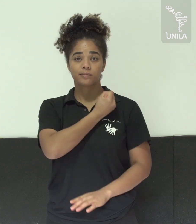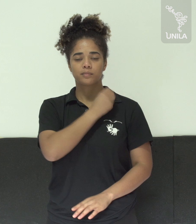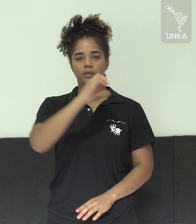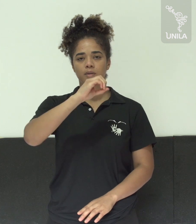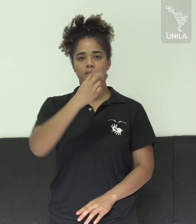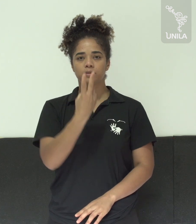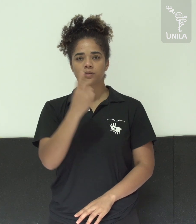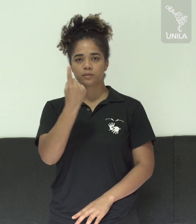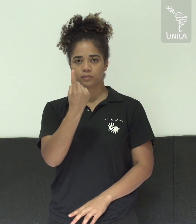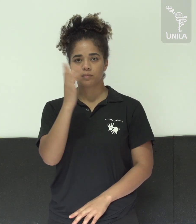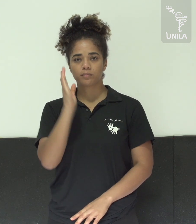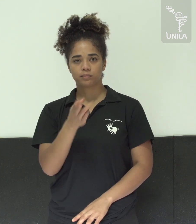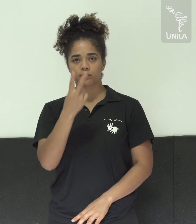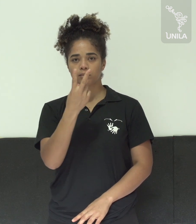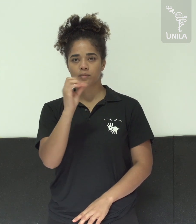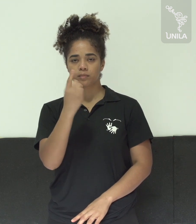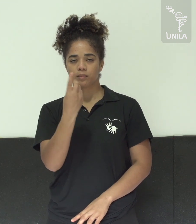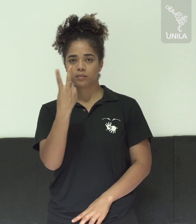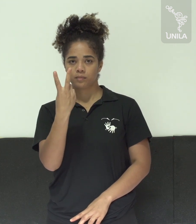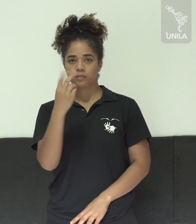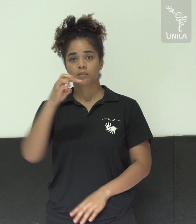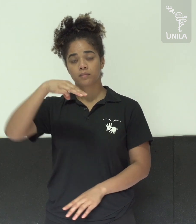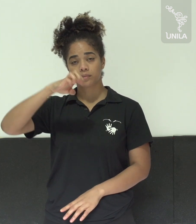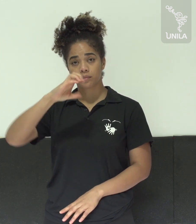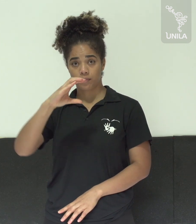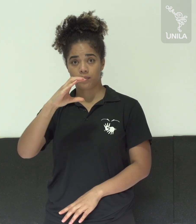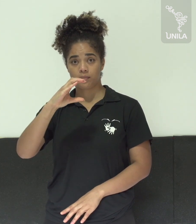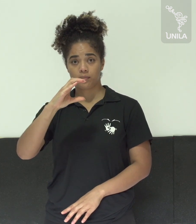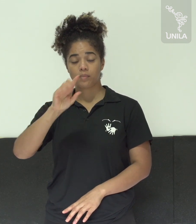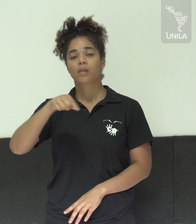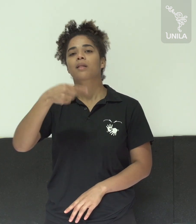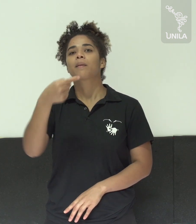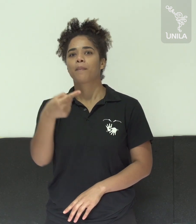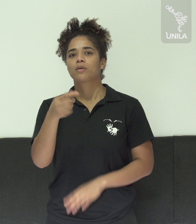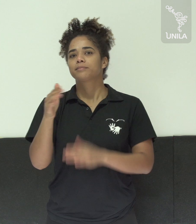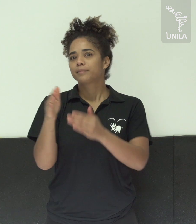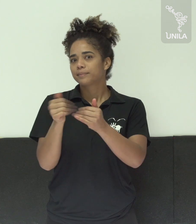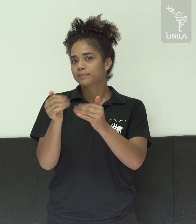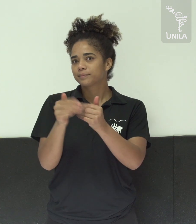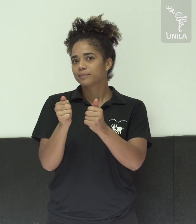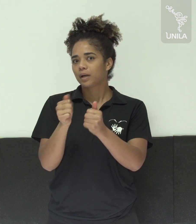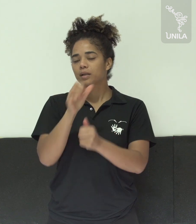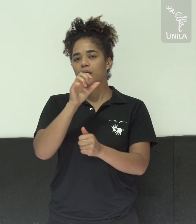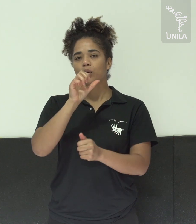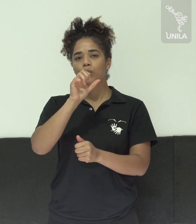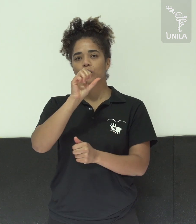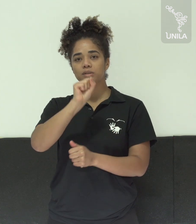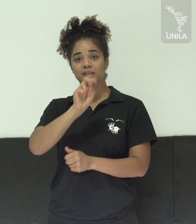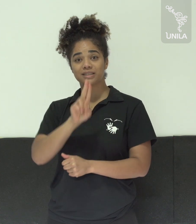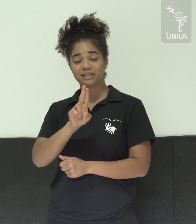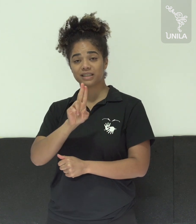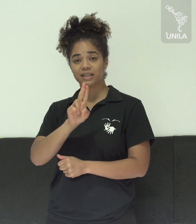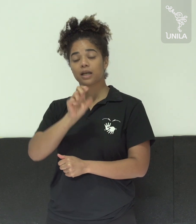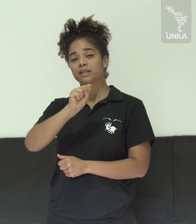021/2012, MEC, após as chamadas regulares do SISU, a UNILA poderá convocar, por meio de edital